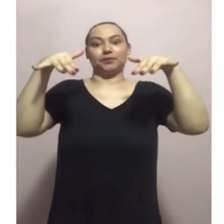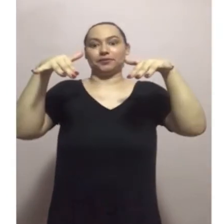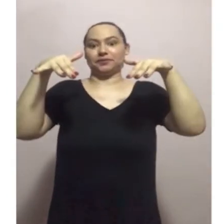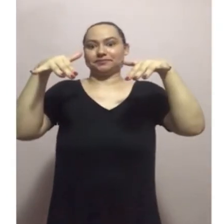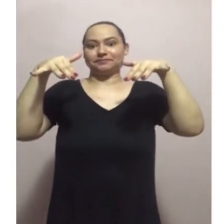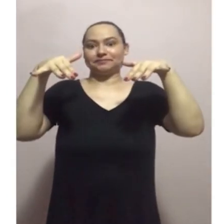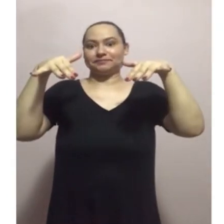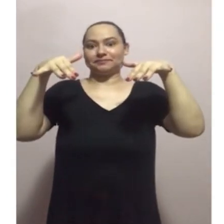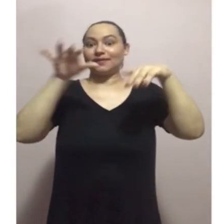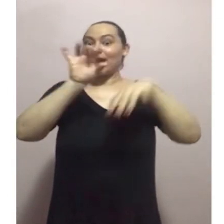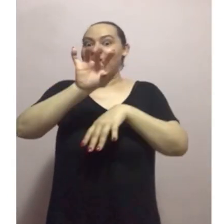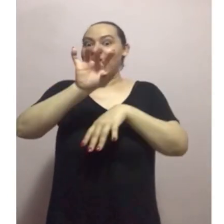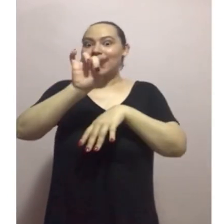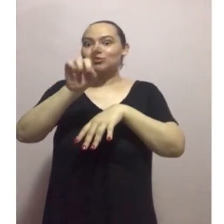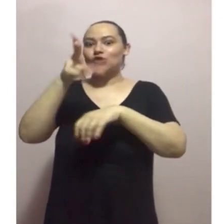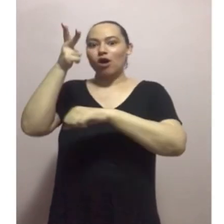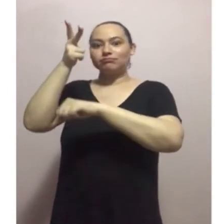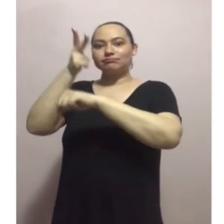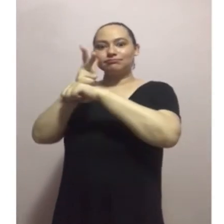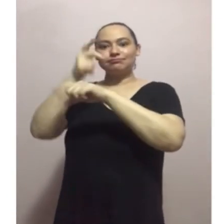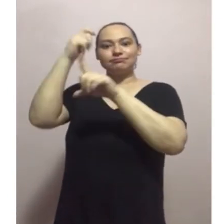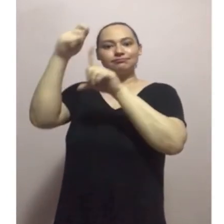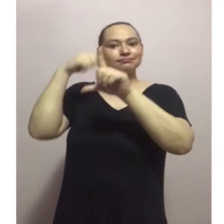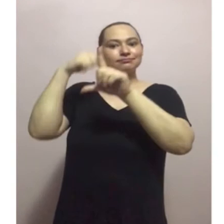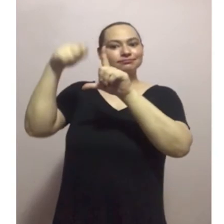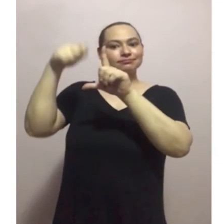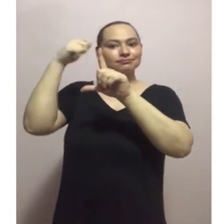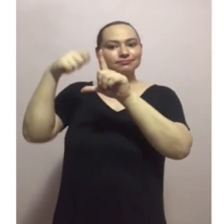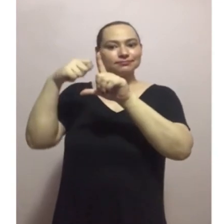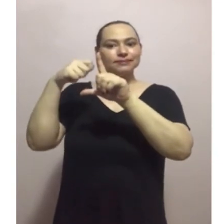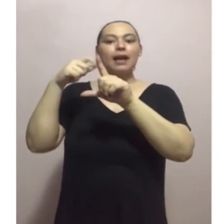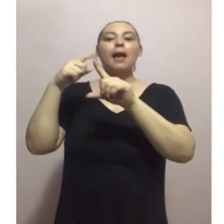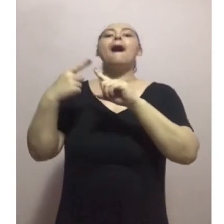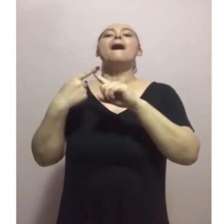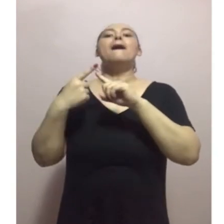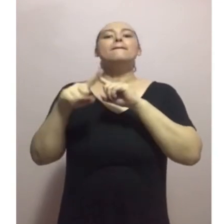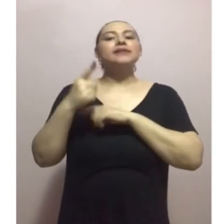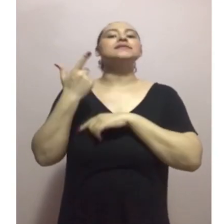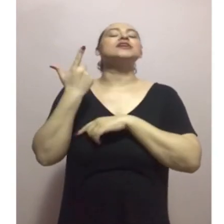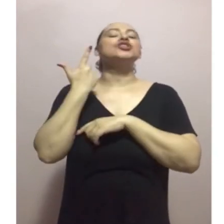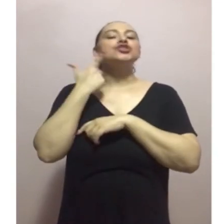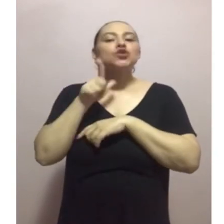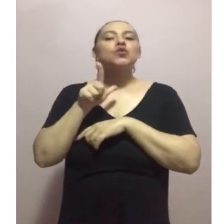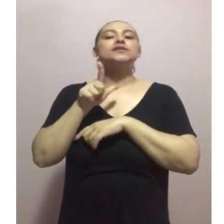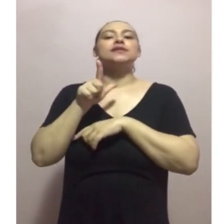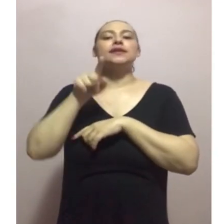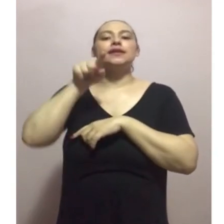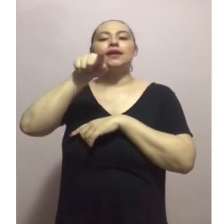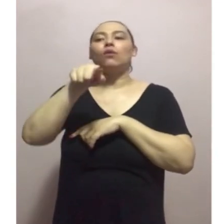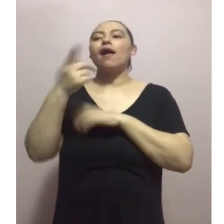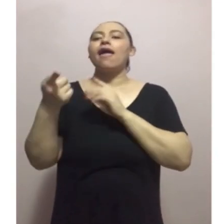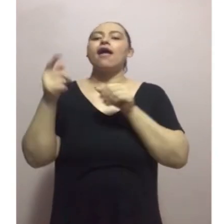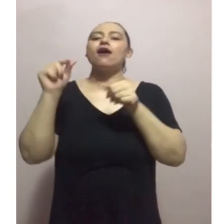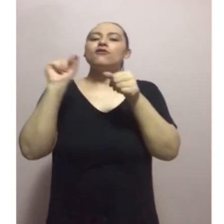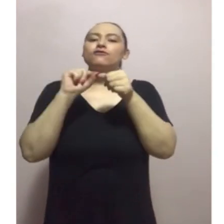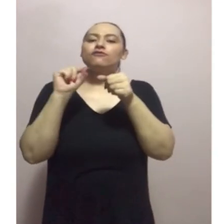né? Isso era muito estranho, mas a gente conseguiu fazer a entrega, né? Entregamos